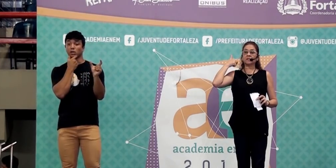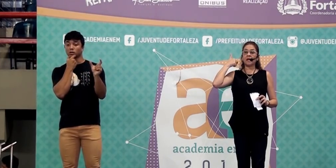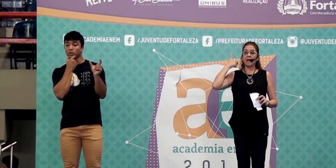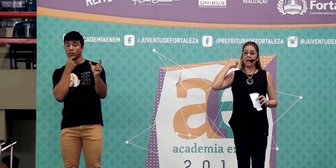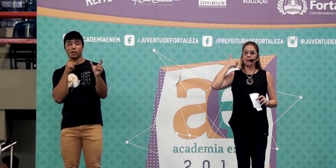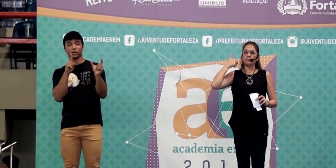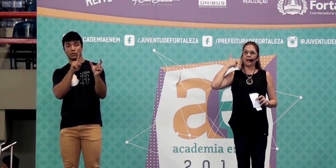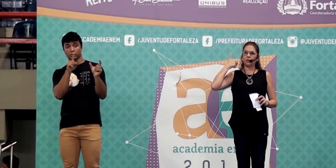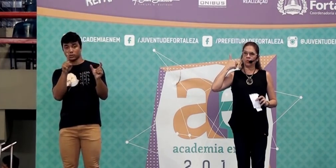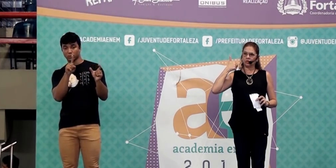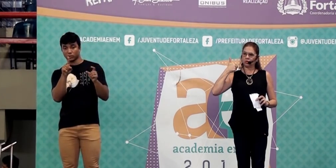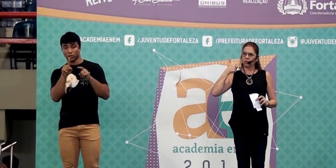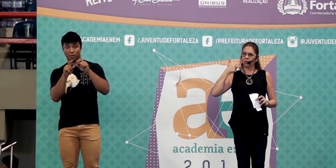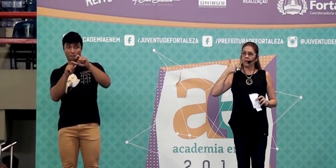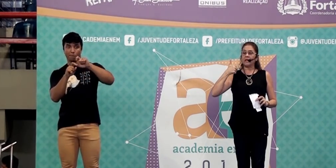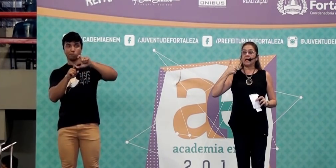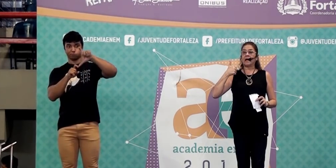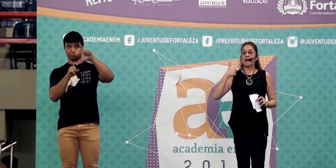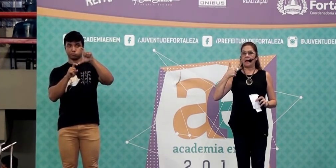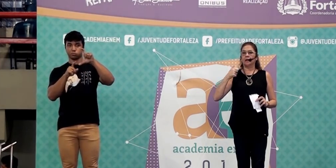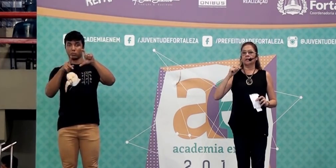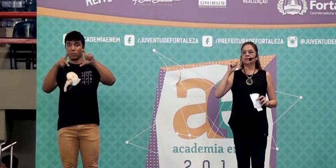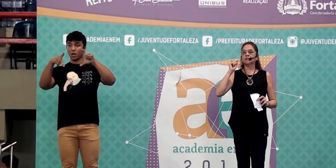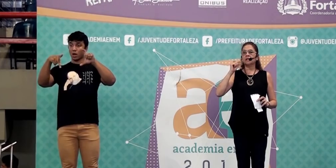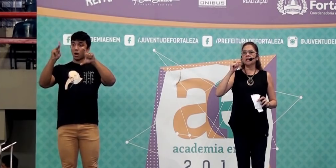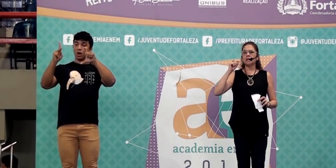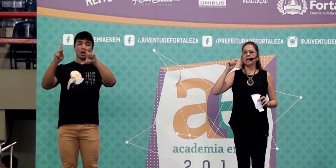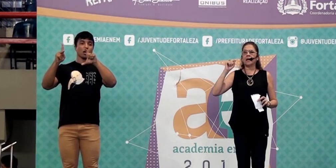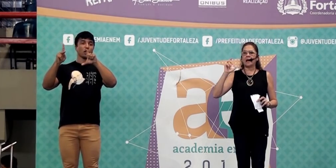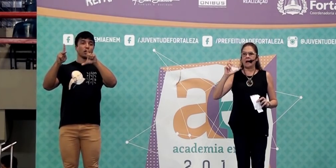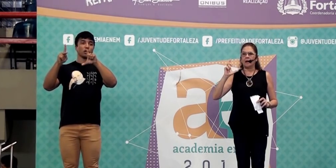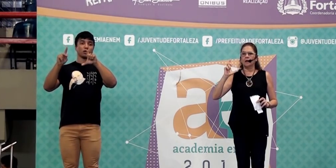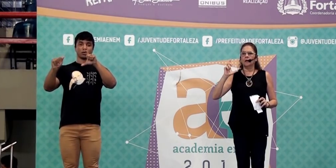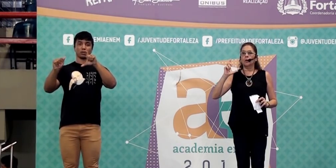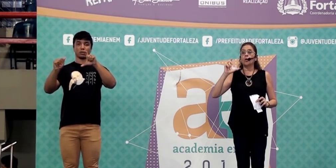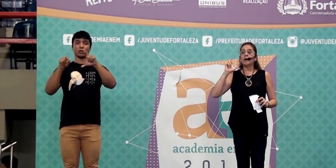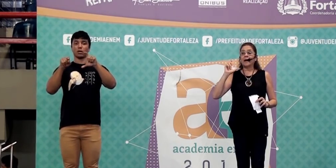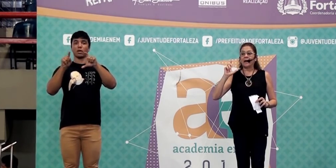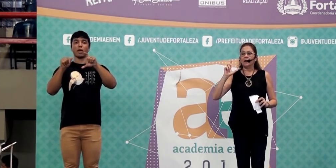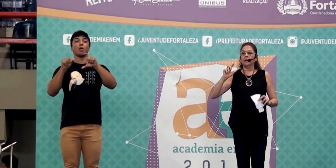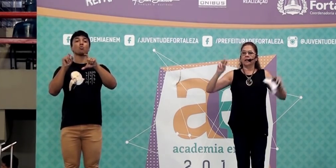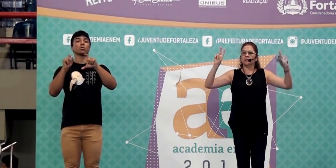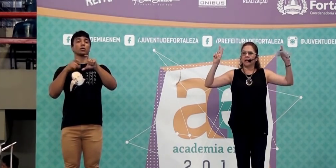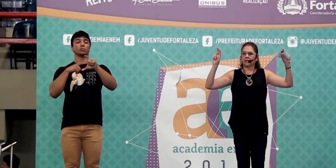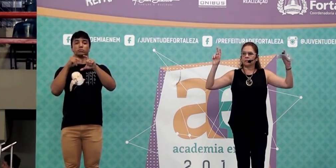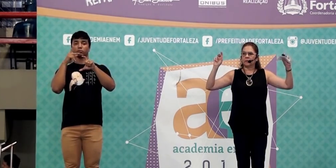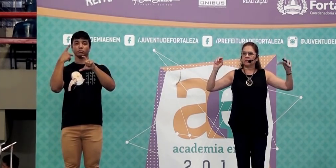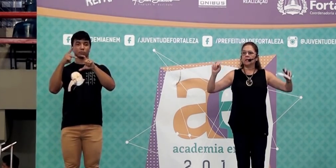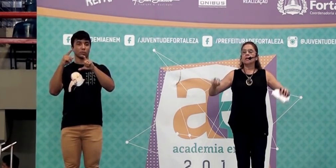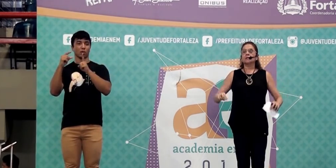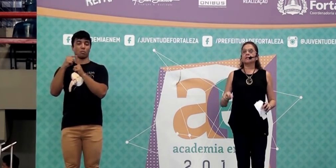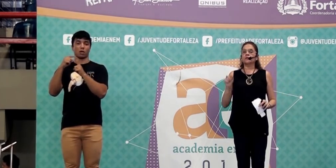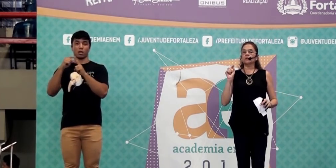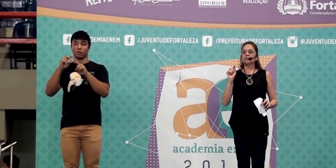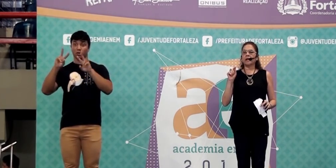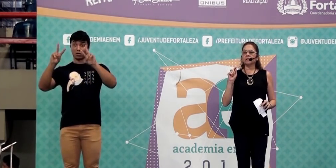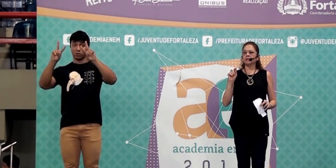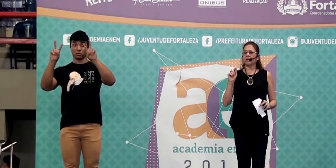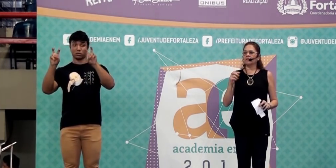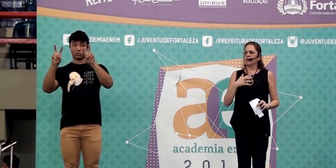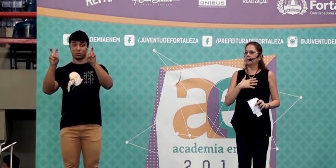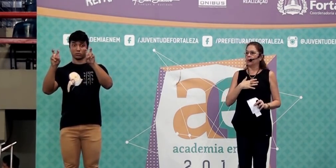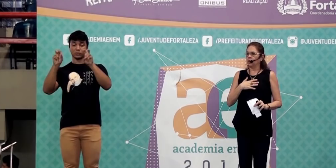com Z maiúsculo e K. Zika, com K, entre aspas. Se